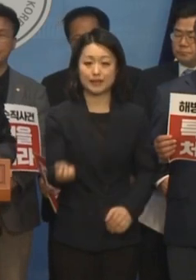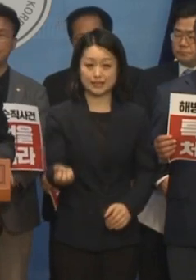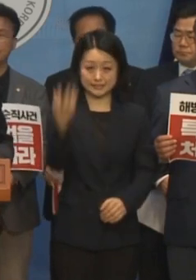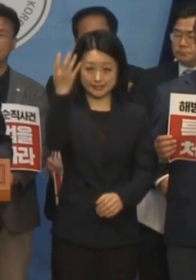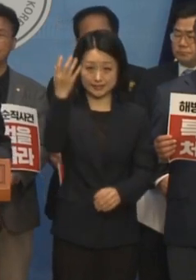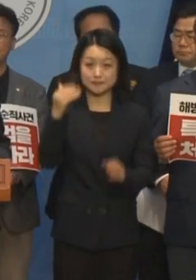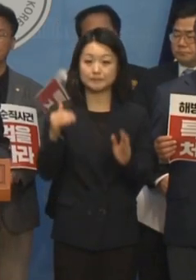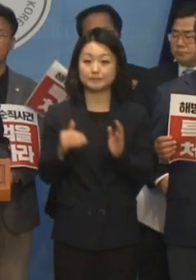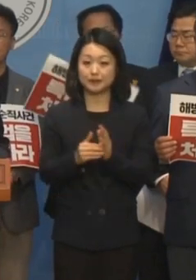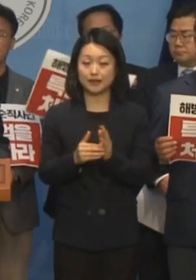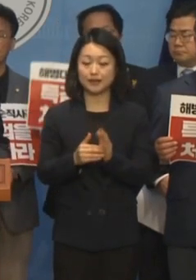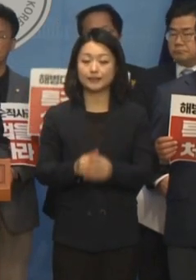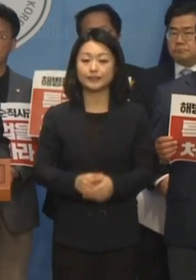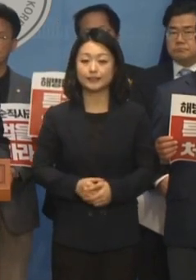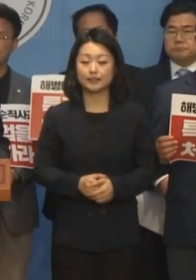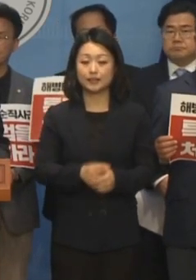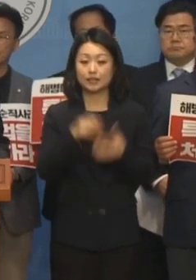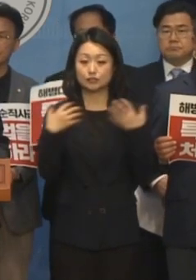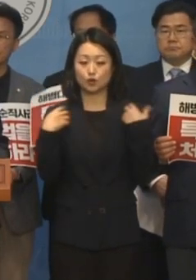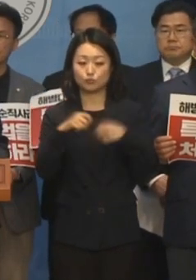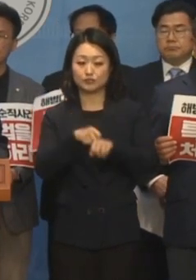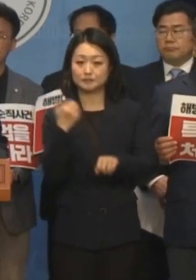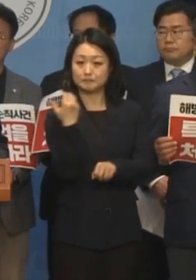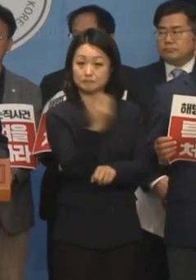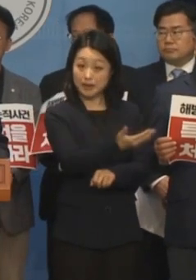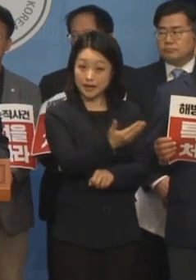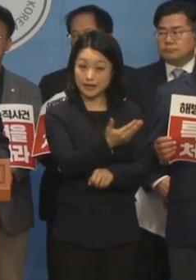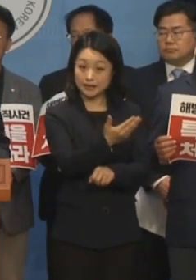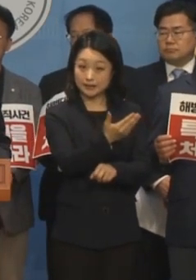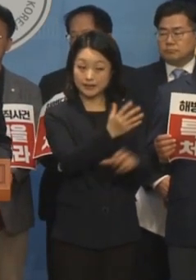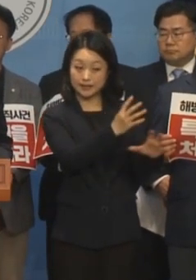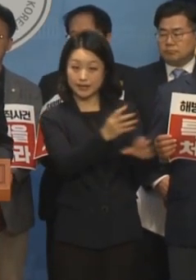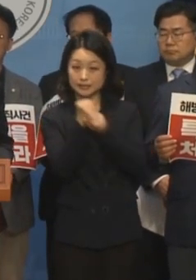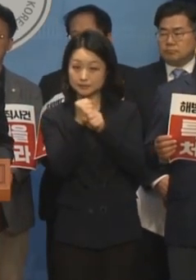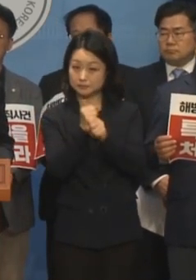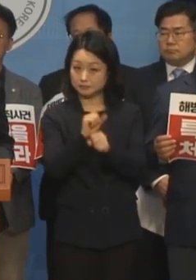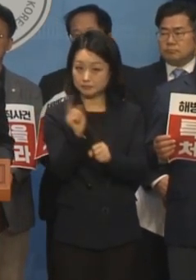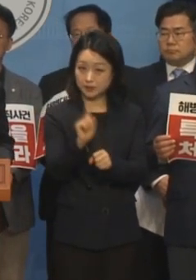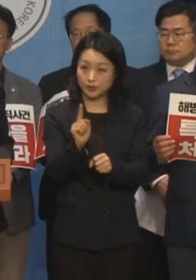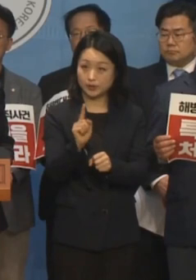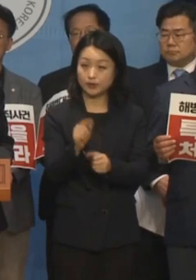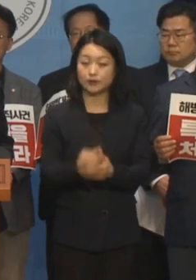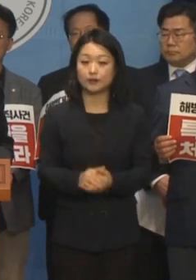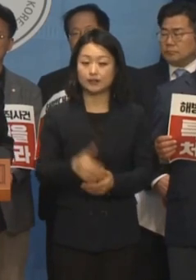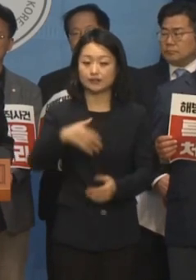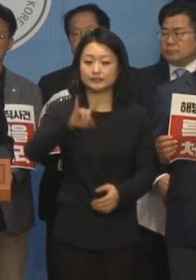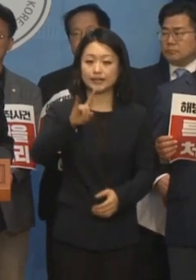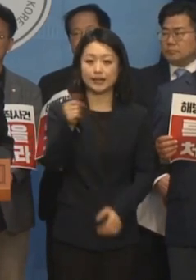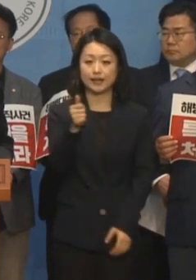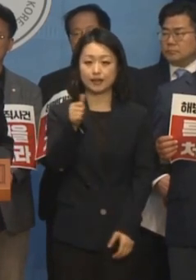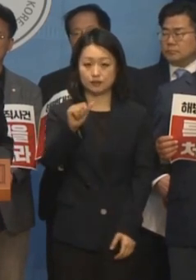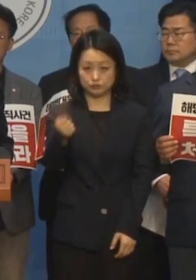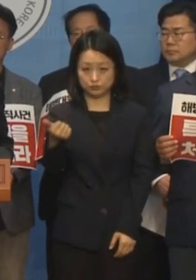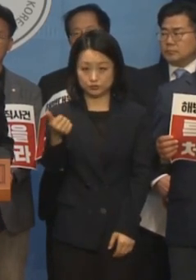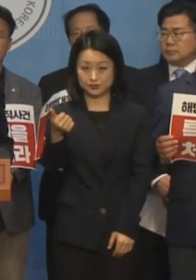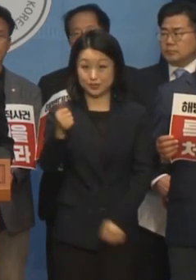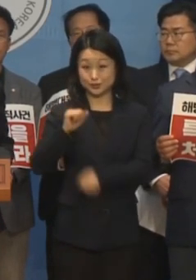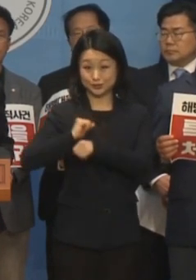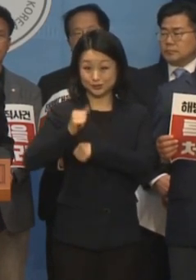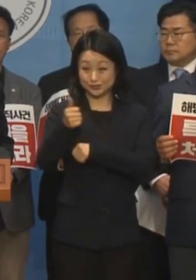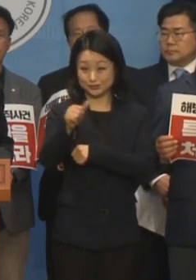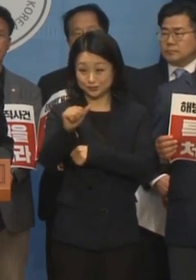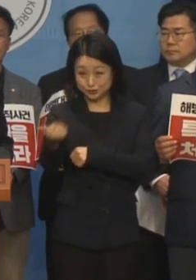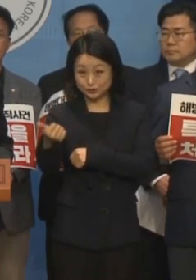선거였습니다. 그 정권 심판의 한 줄기로서 최상병 순직 사건, 수사